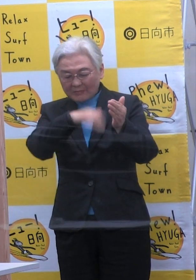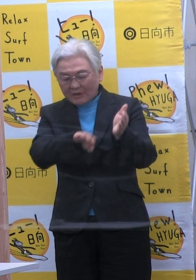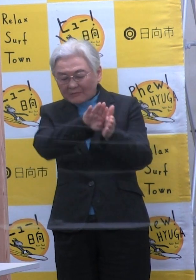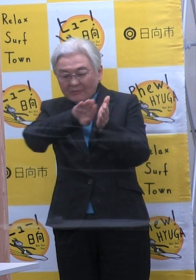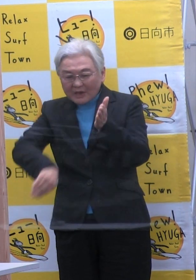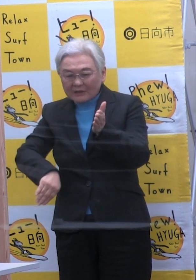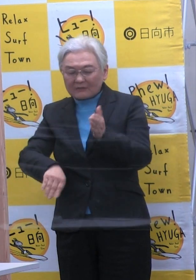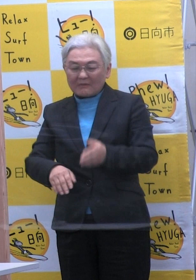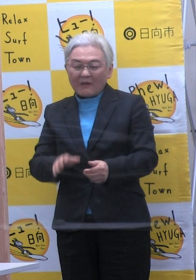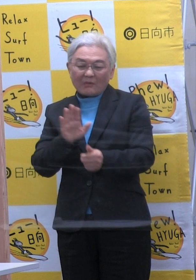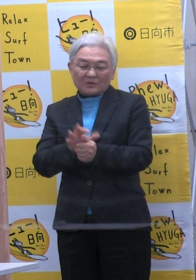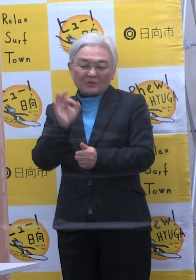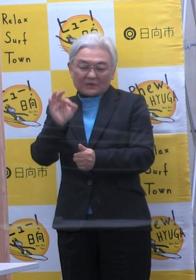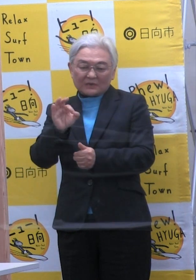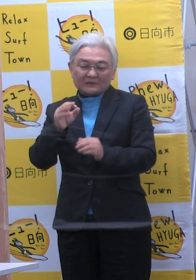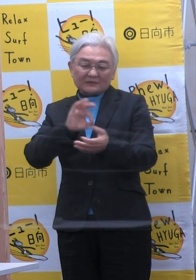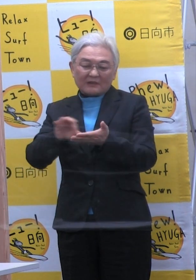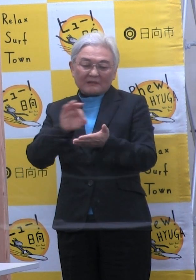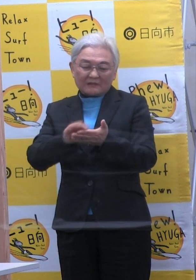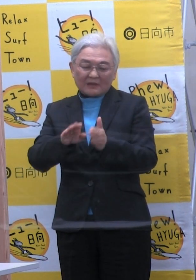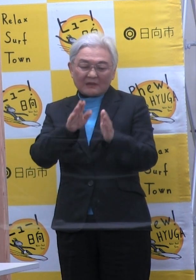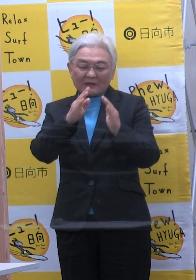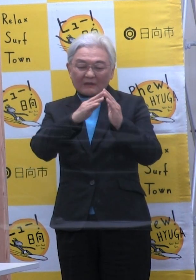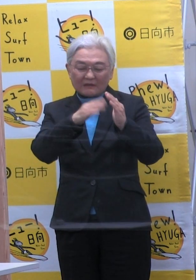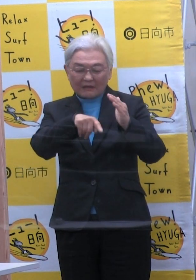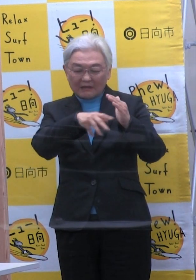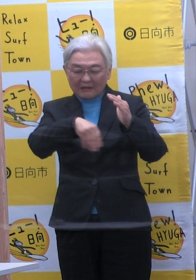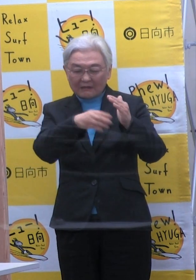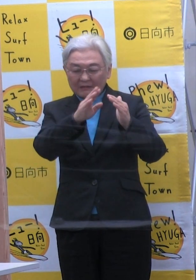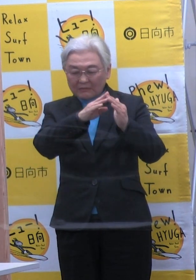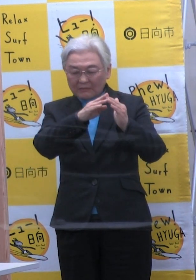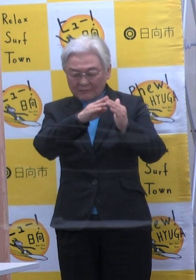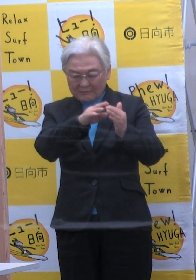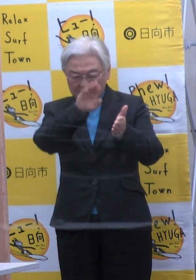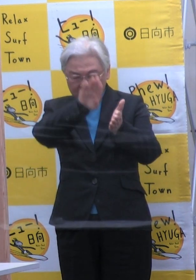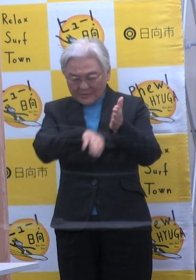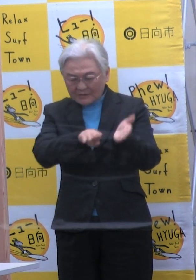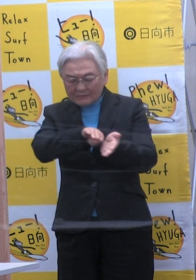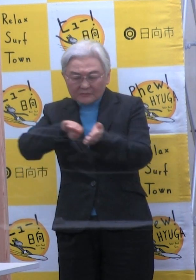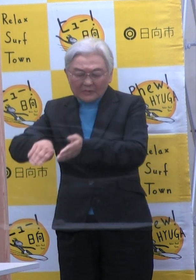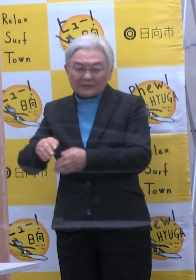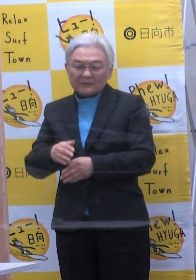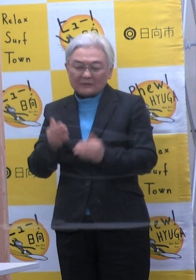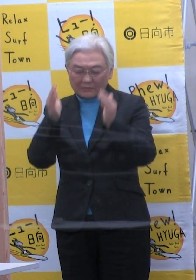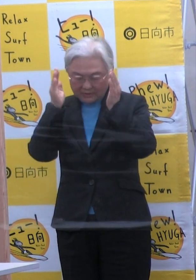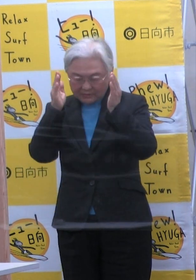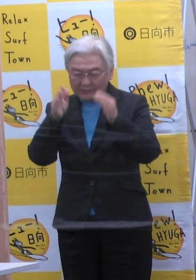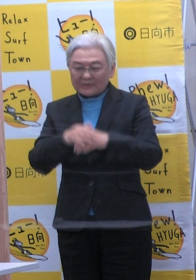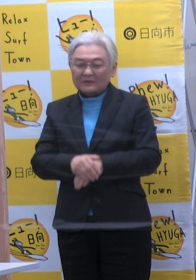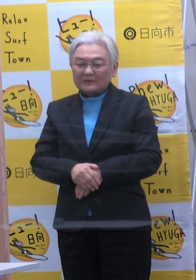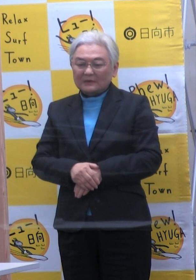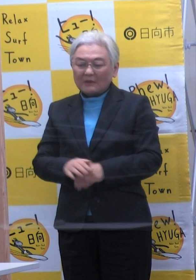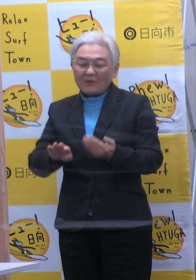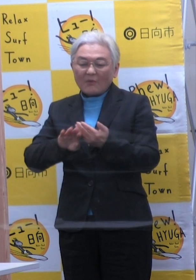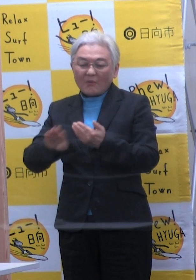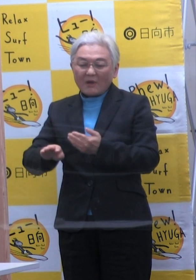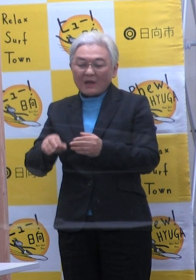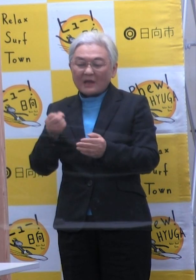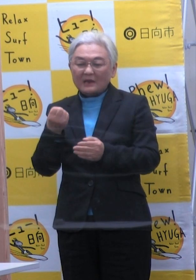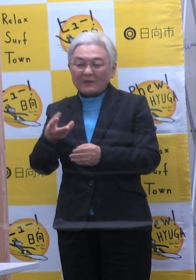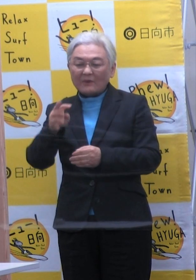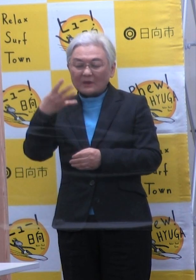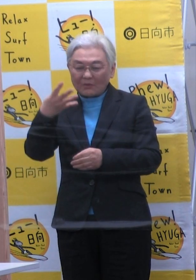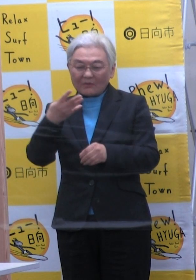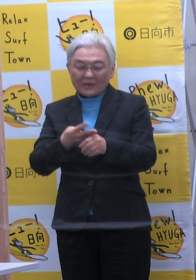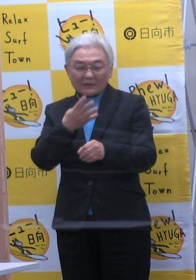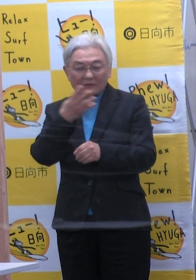金による空き家の除却への支援に取り組みます。また、その他の事業として、令和4年度